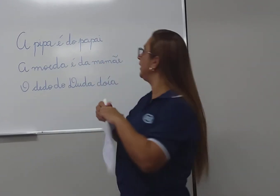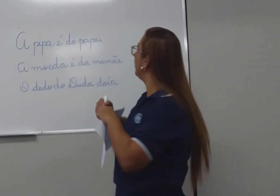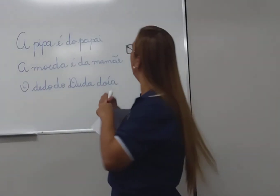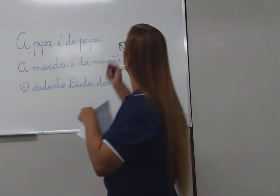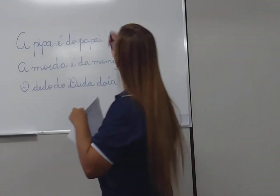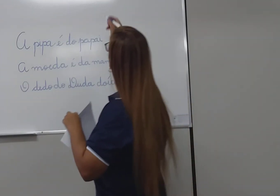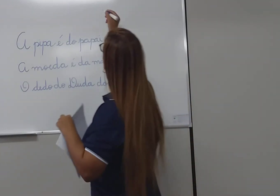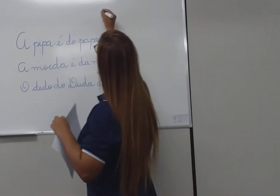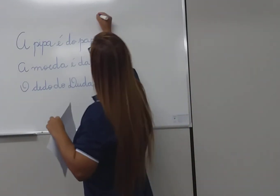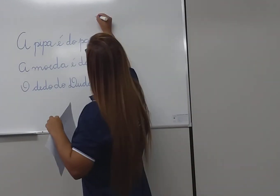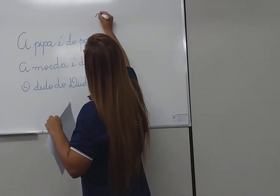ó.